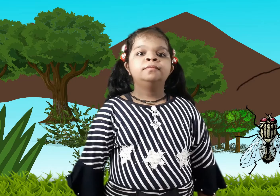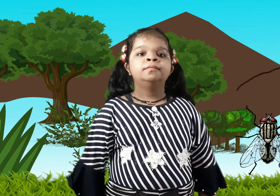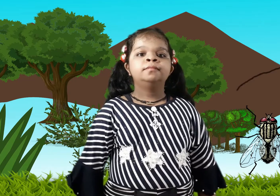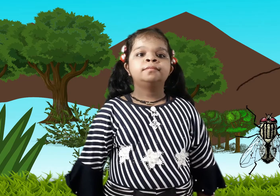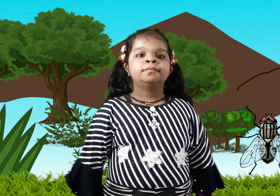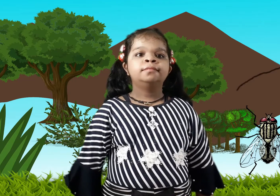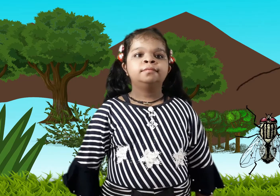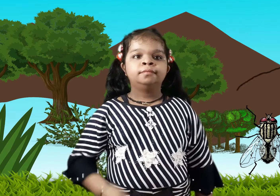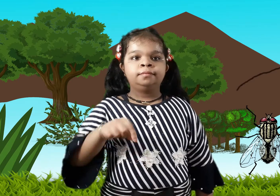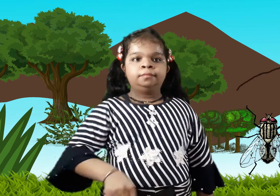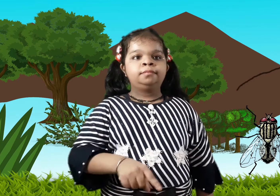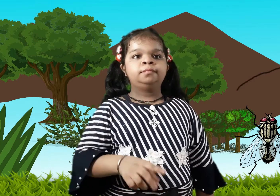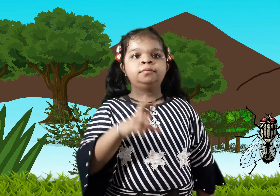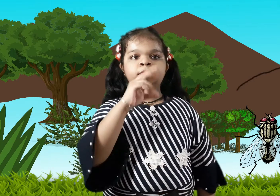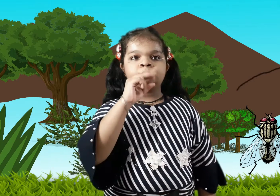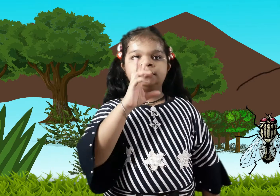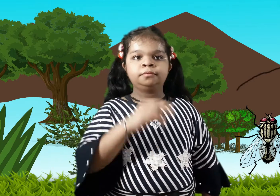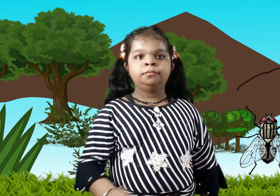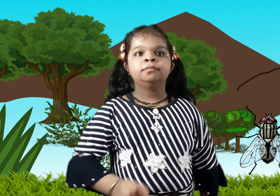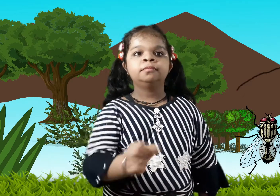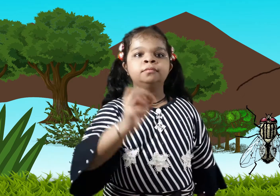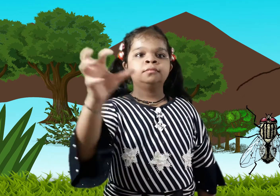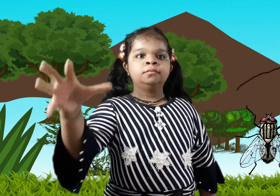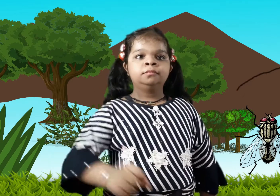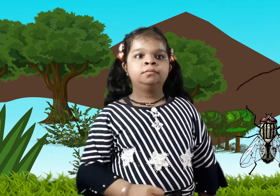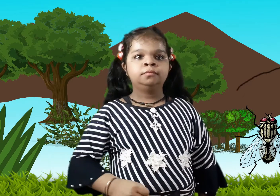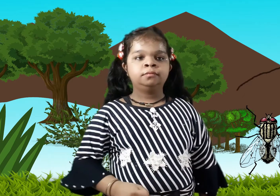यह कहते हुए मक्खी मकड़ी की तरफ झपटी